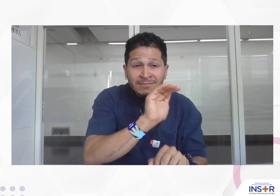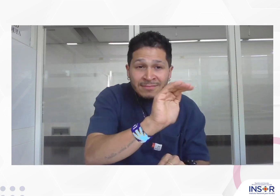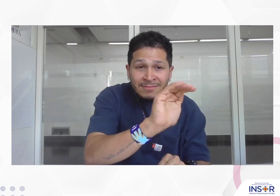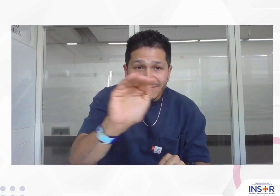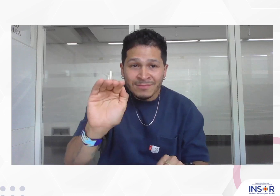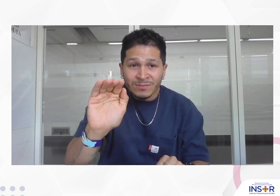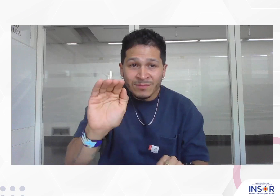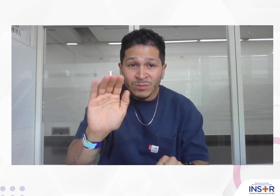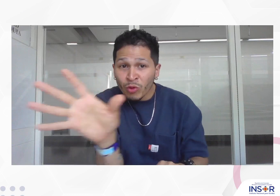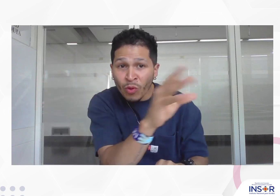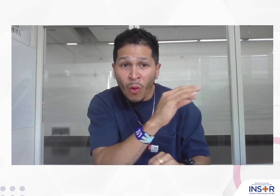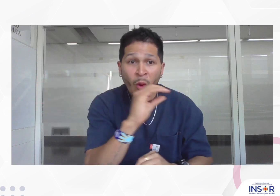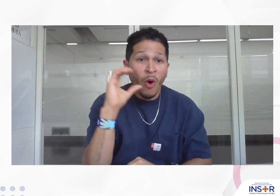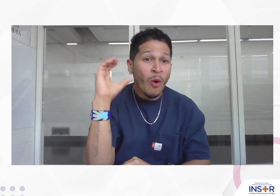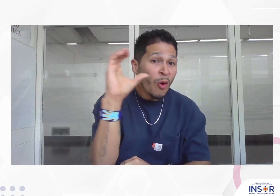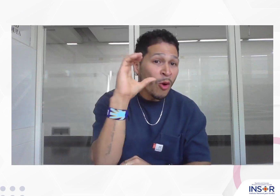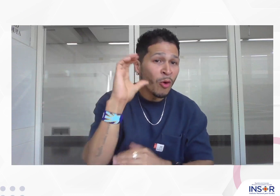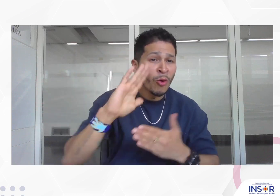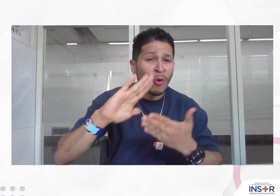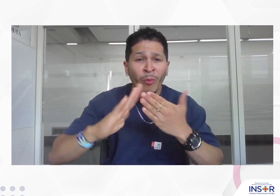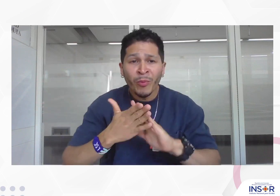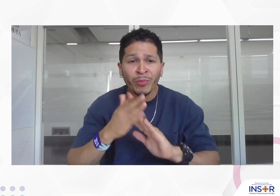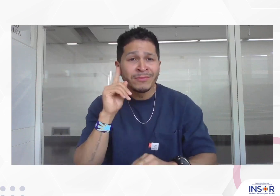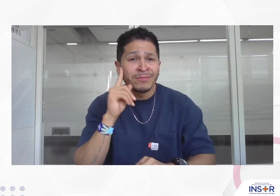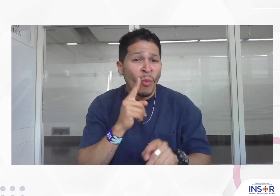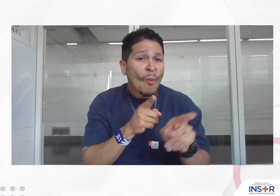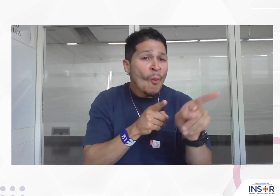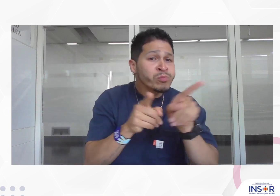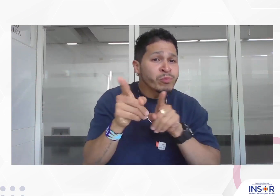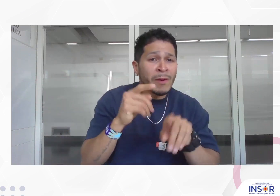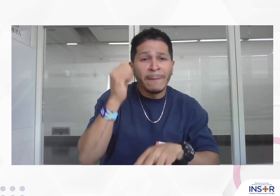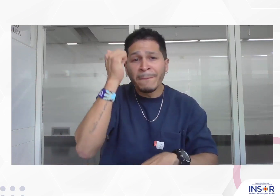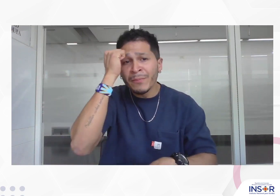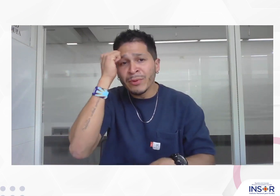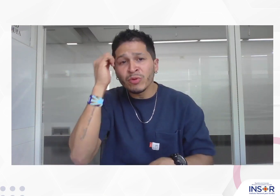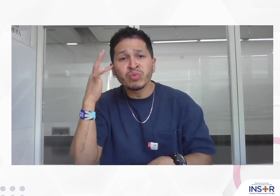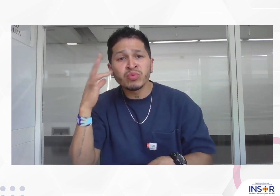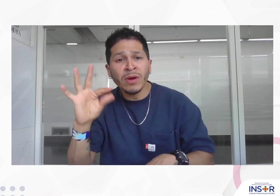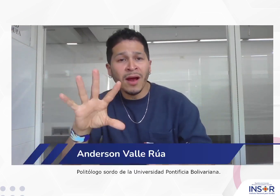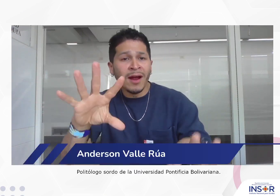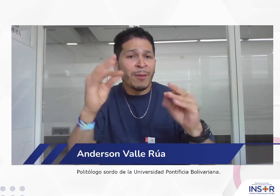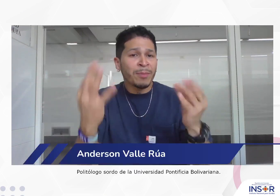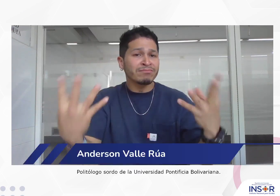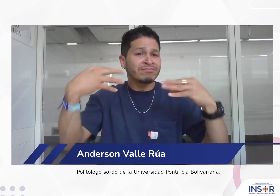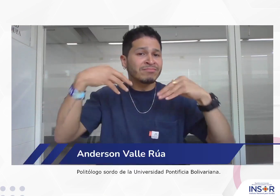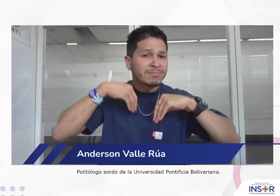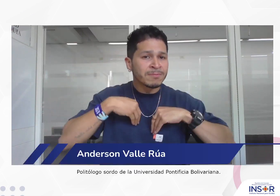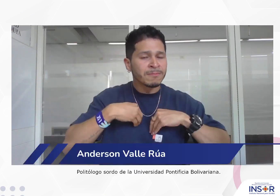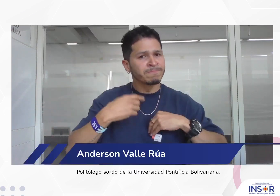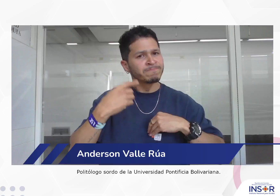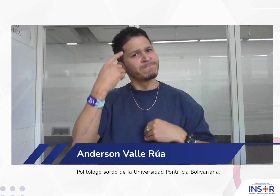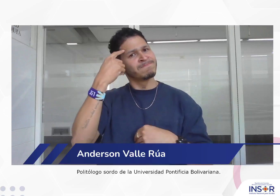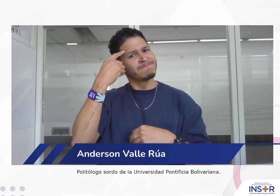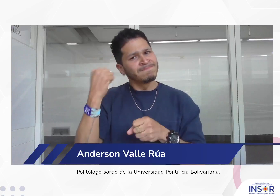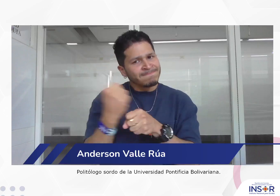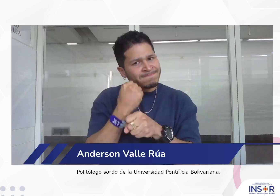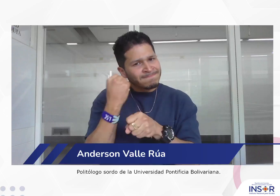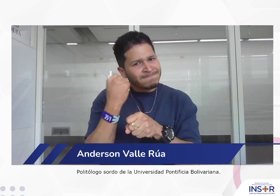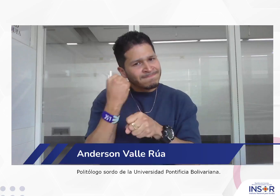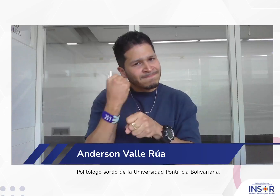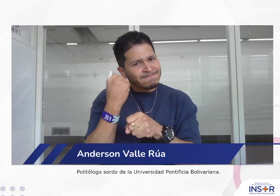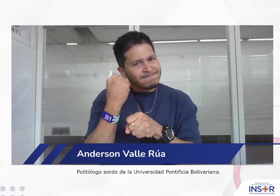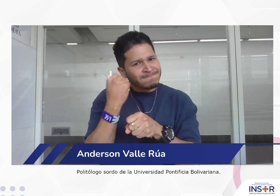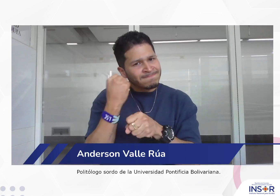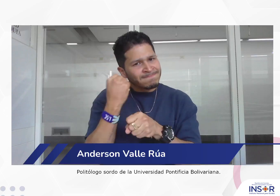fortalecernos y consolidar todas estas lenguas de señas a nivel mundial. Las personas sordas de Colombia que trabajan